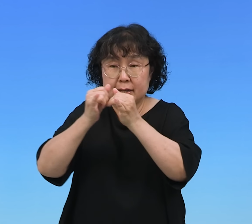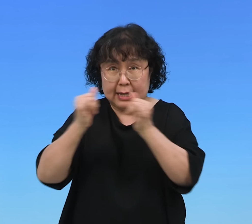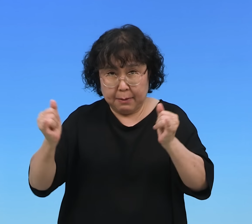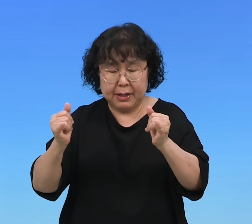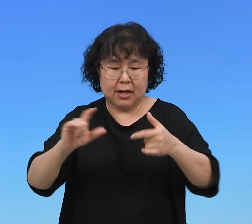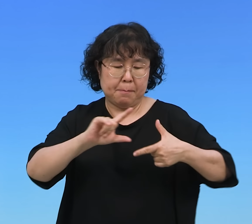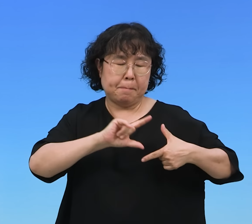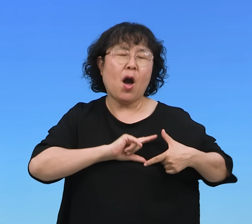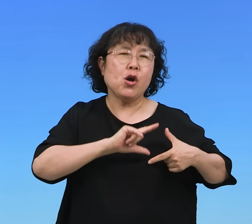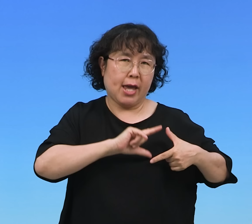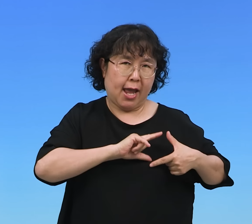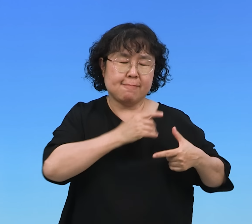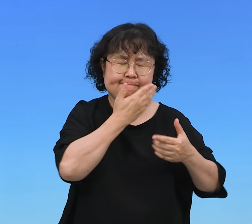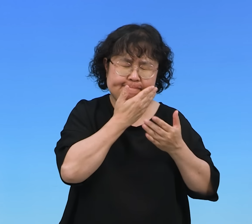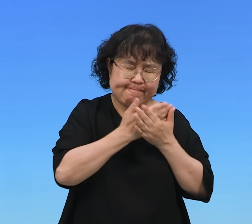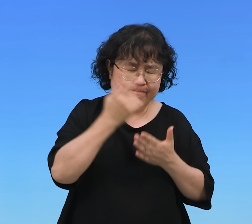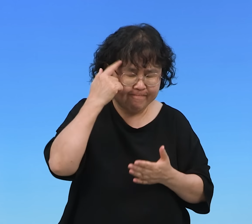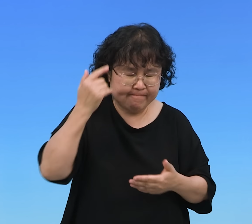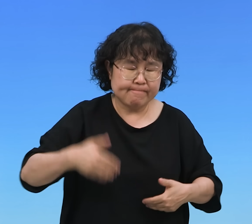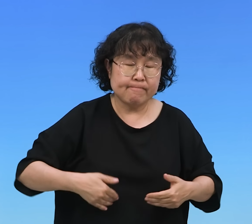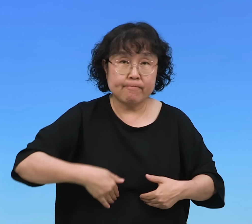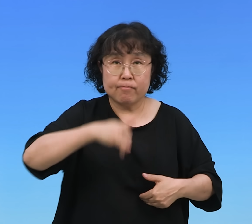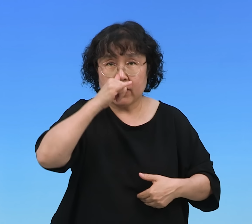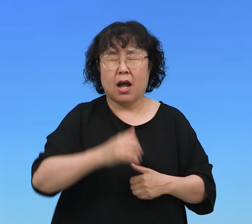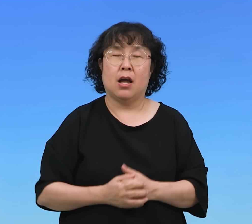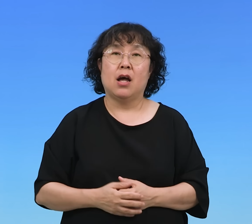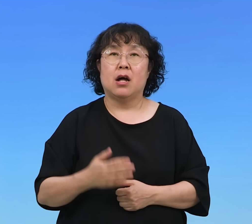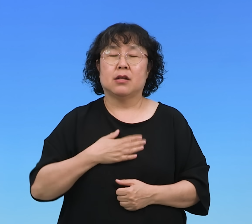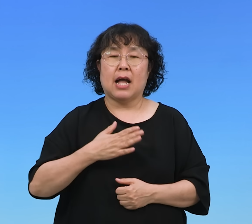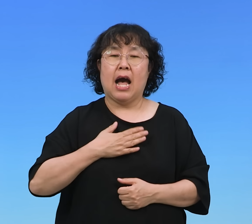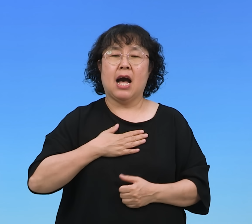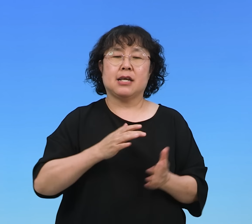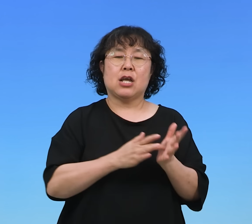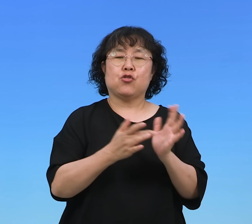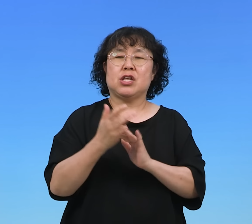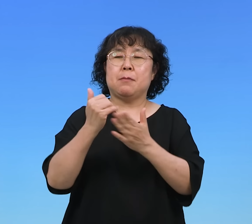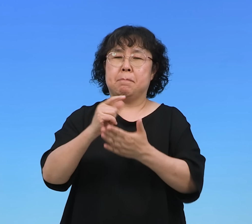명예를 우리는 소중히 여겨야 돼요. 나 예수 믿는 사람인데 말이지.